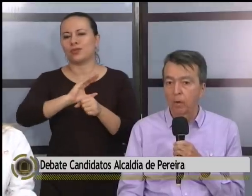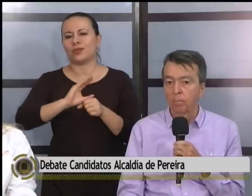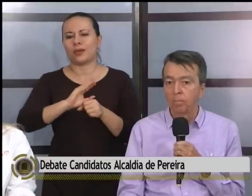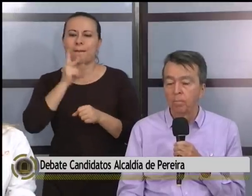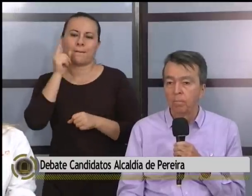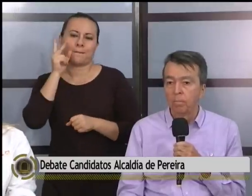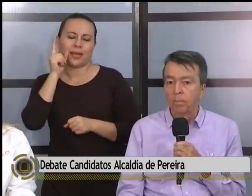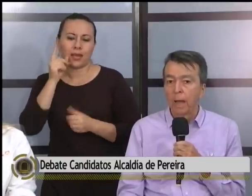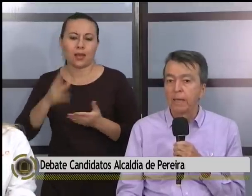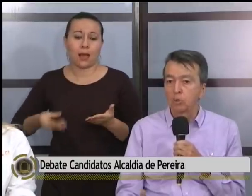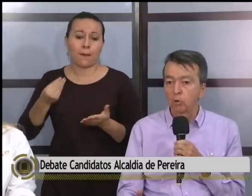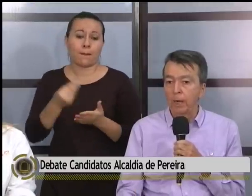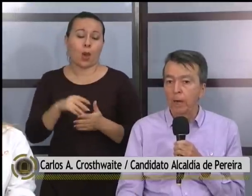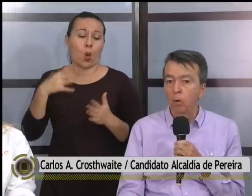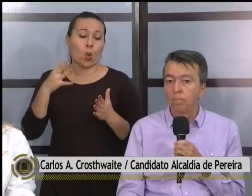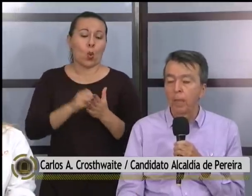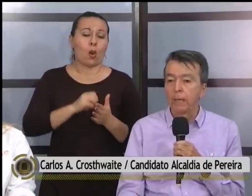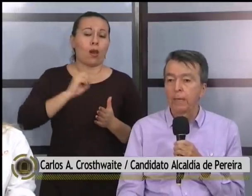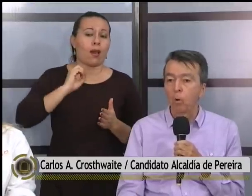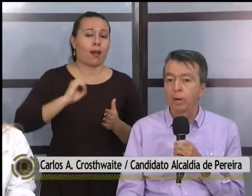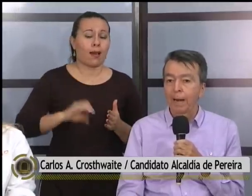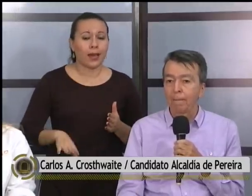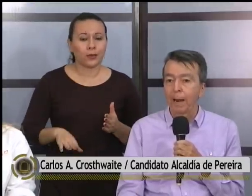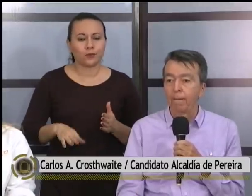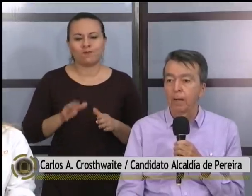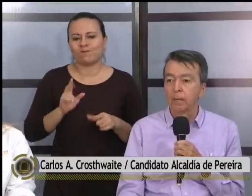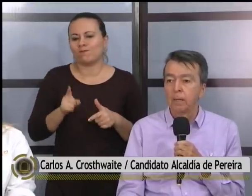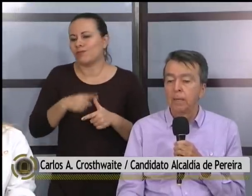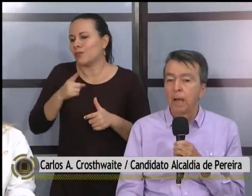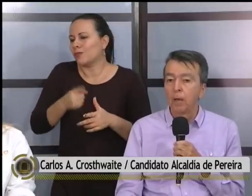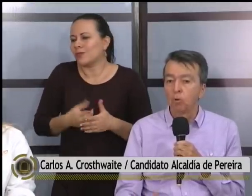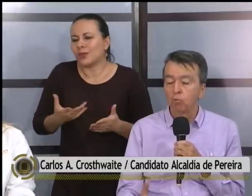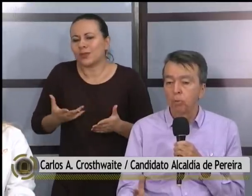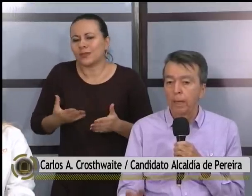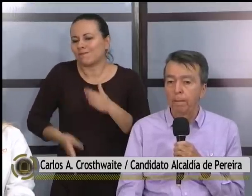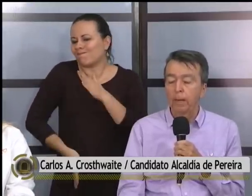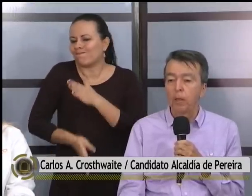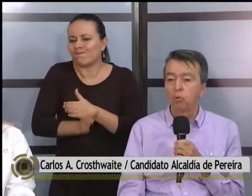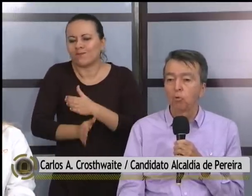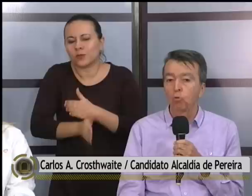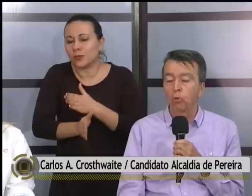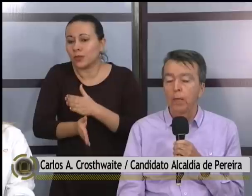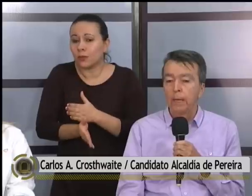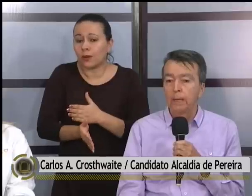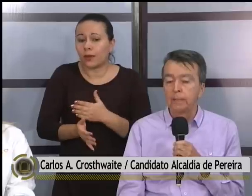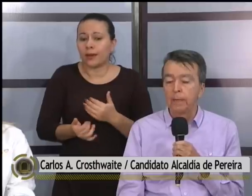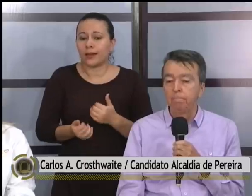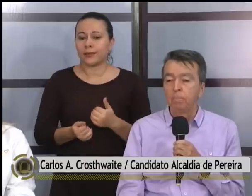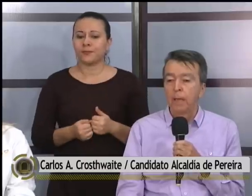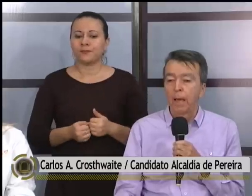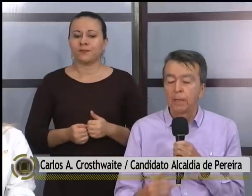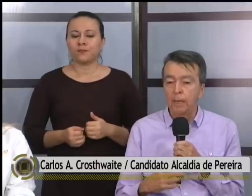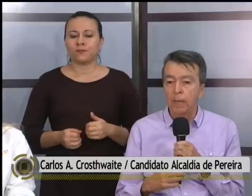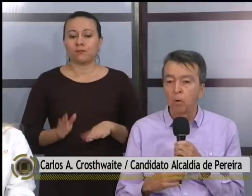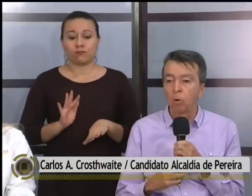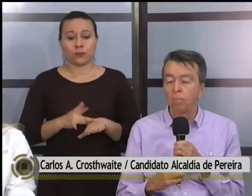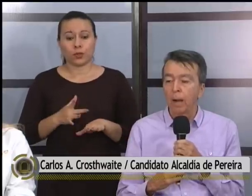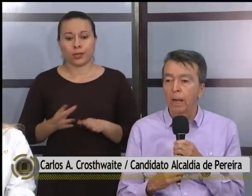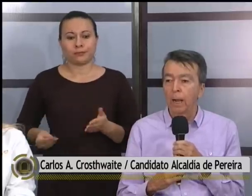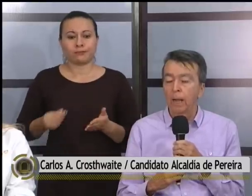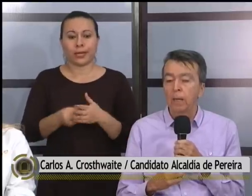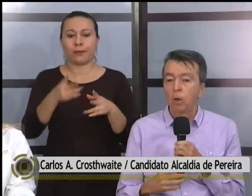pagar caro. Hay que sostenerlo, hay que honrar la palabra. Hay unos créditos que se